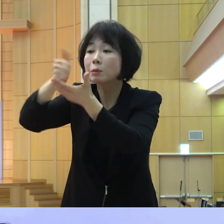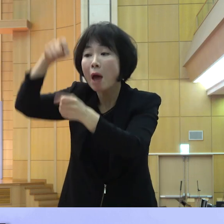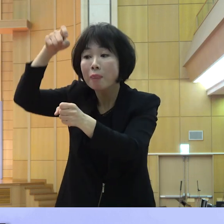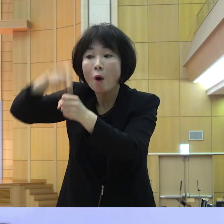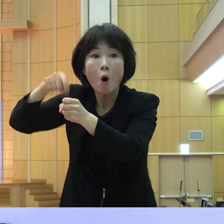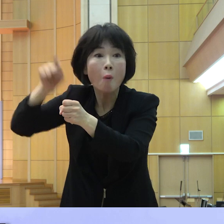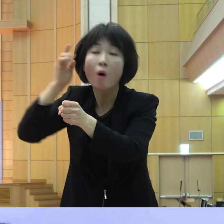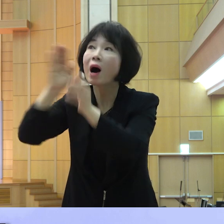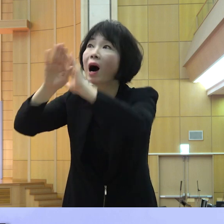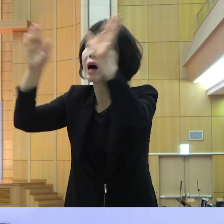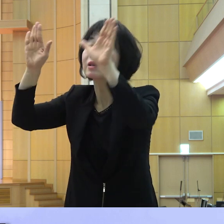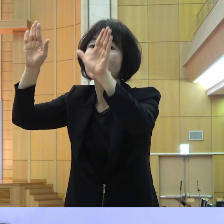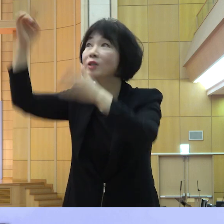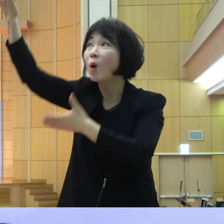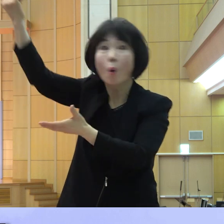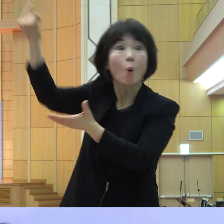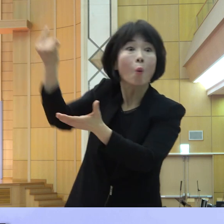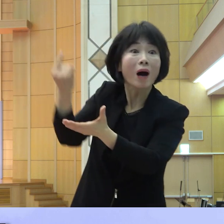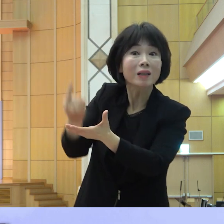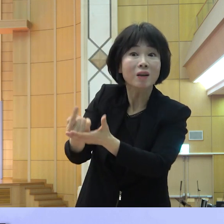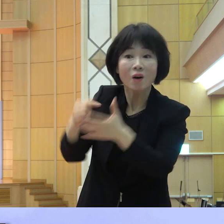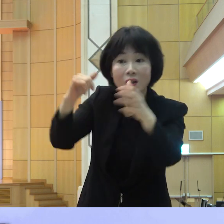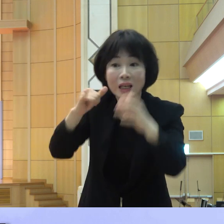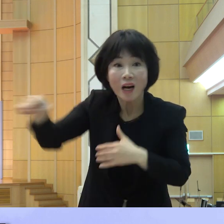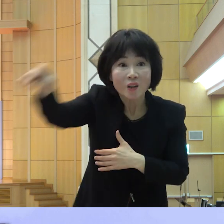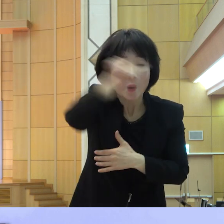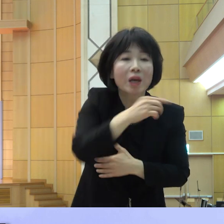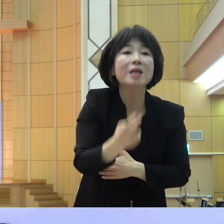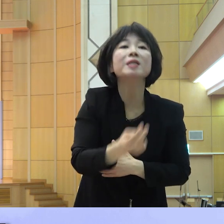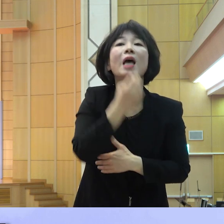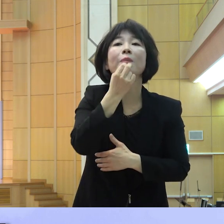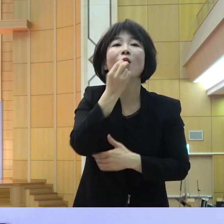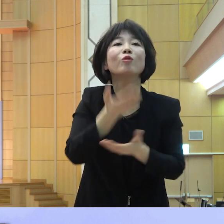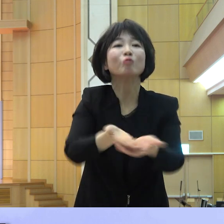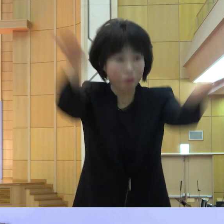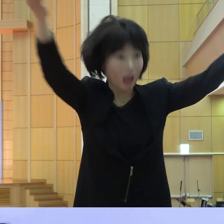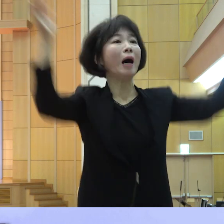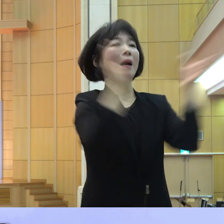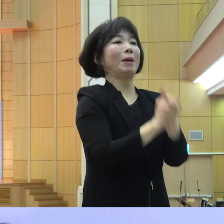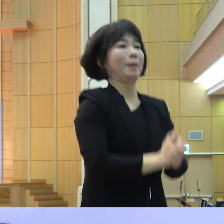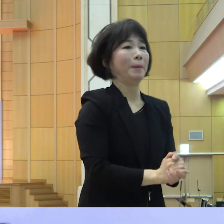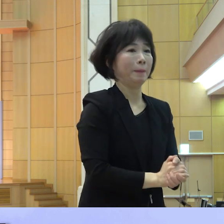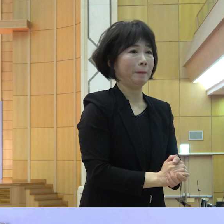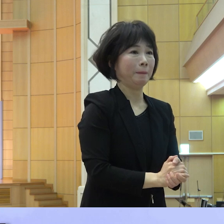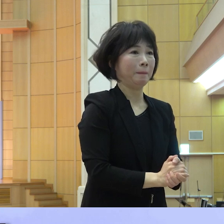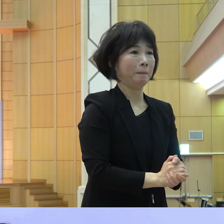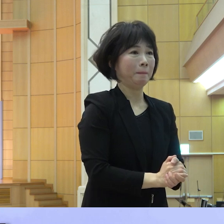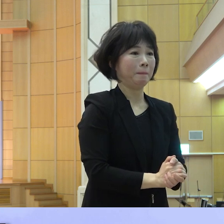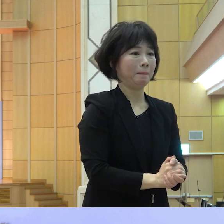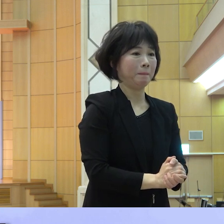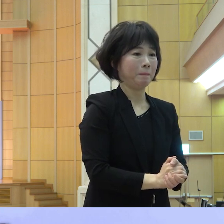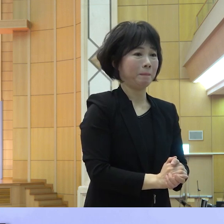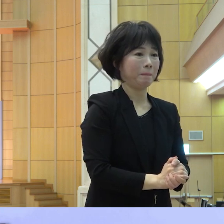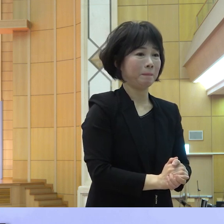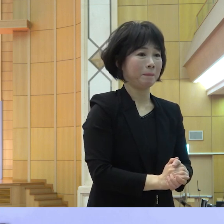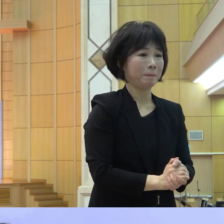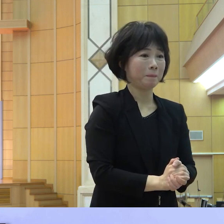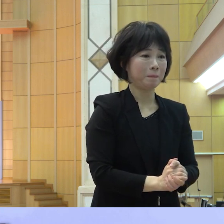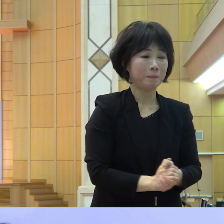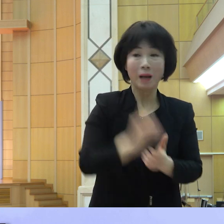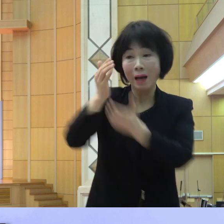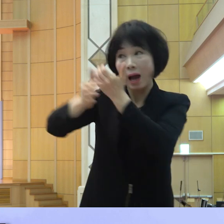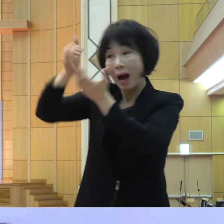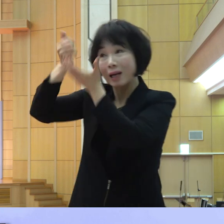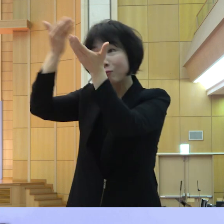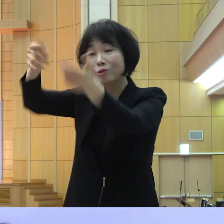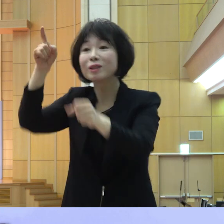하늘에서 내려 세상에서 생명을 주는 것이니라. 하나님이 주신 떡은 우리에게 생명을